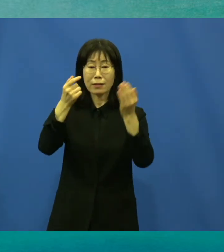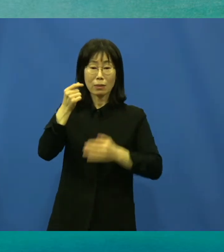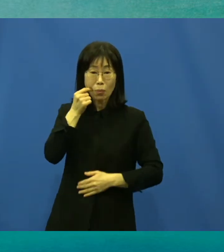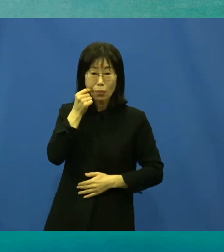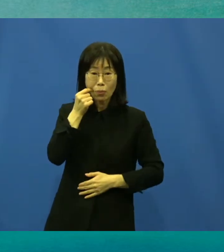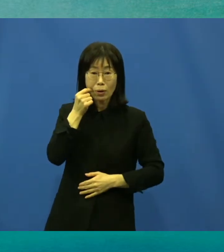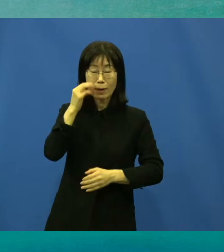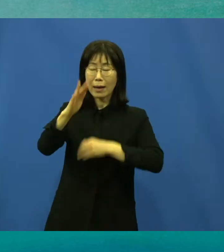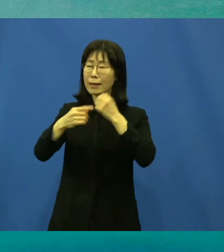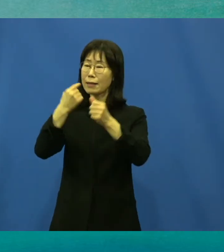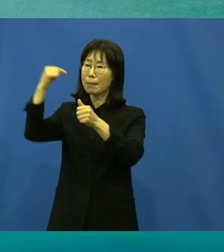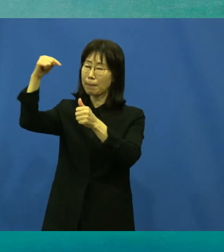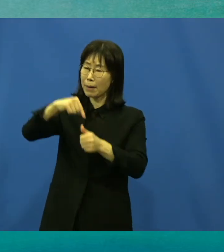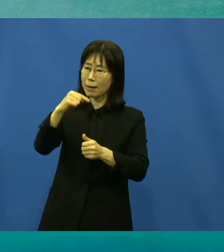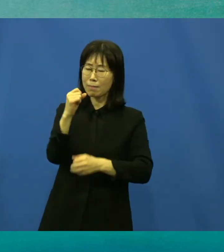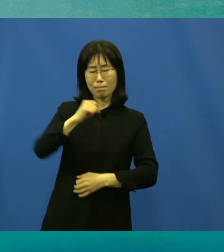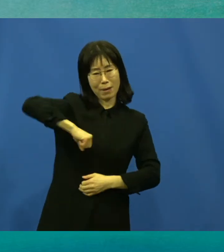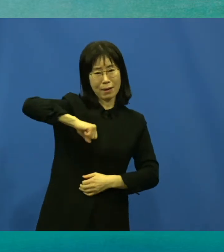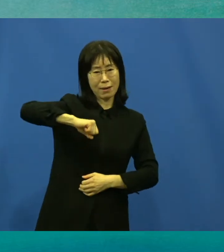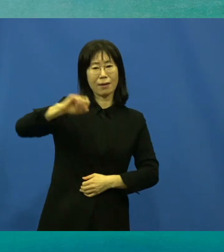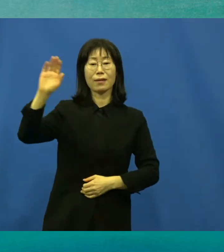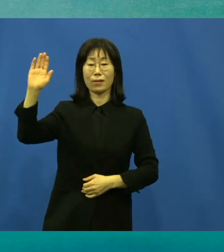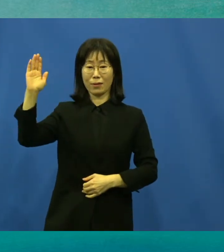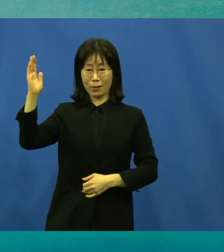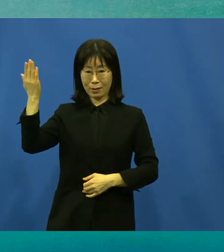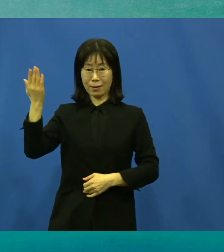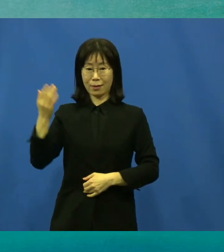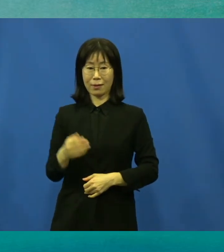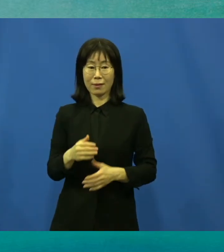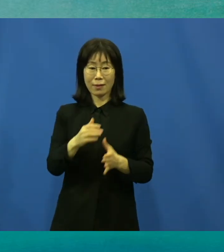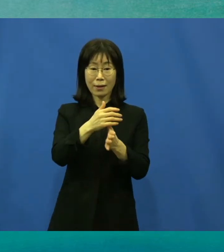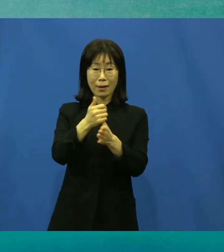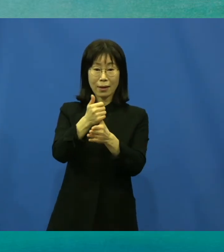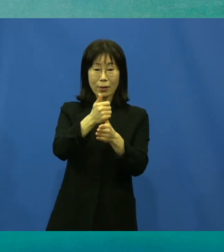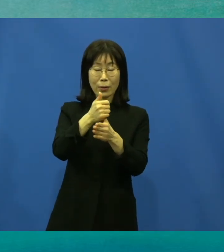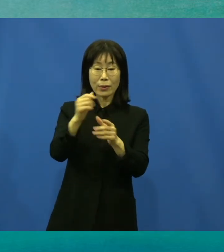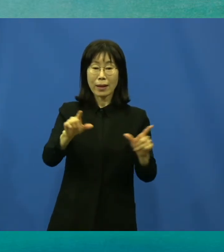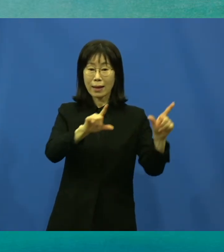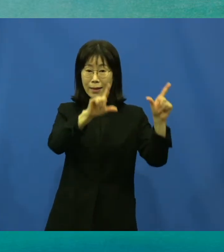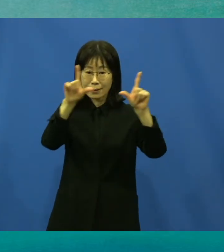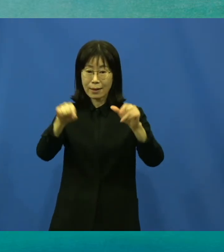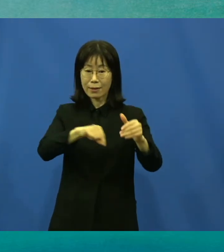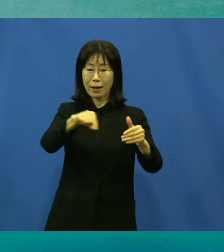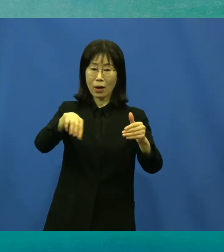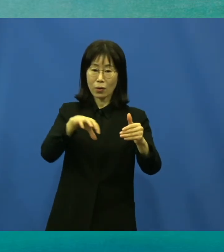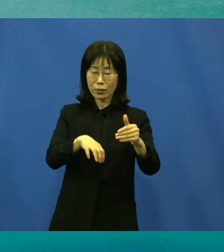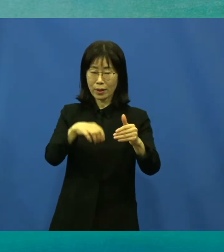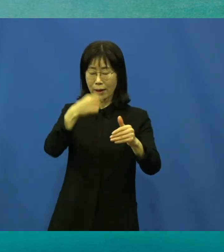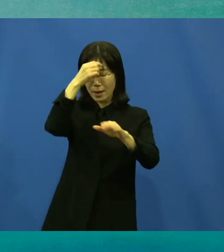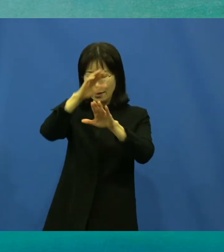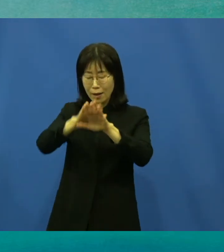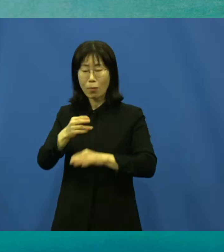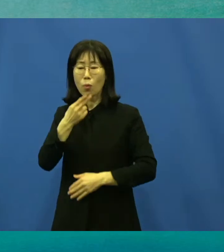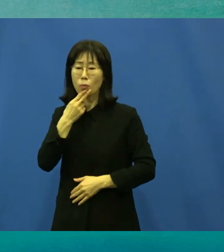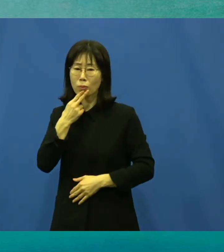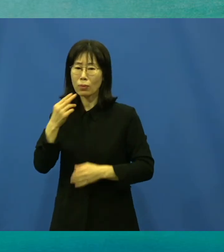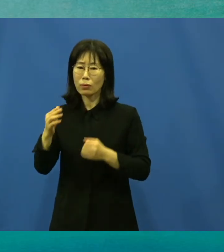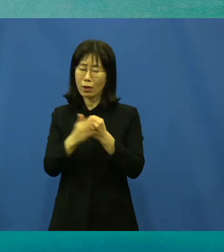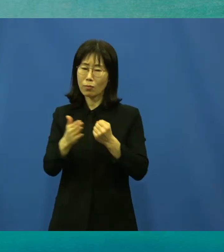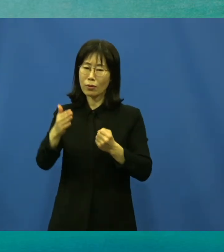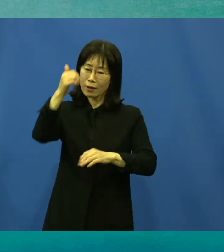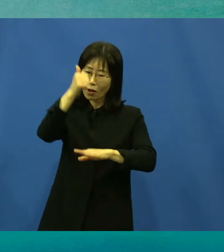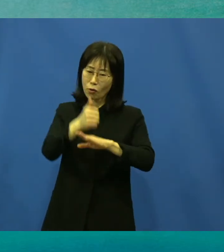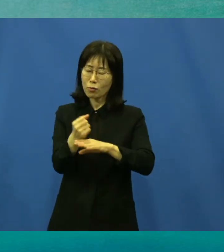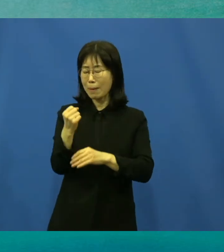것입니다. 요나의 삶에 예배가 끼어졌습니다. 그것이 불순종으로 이어졌습니다. 이제 그는